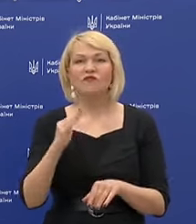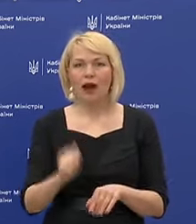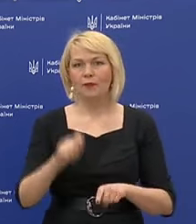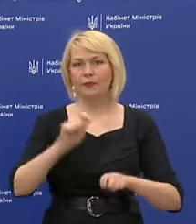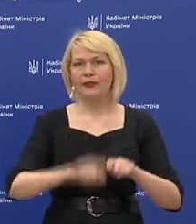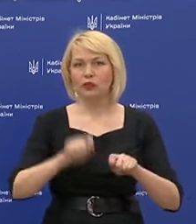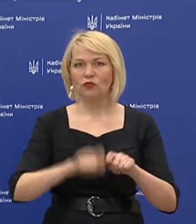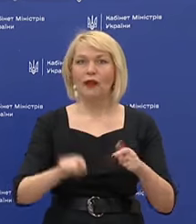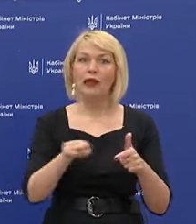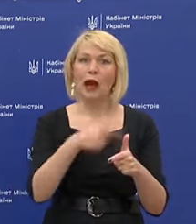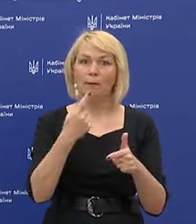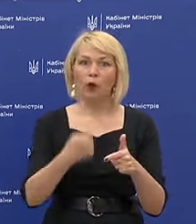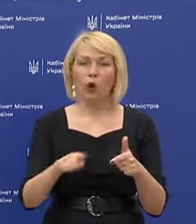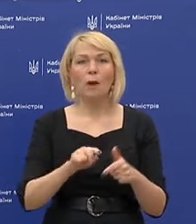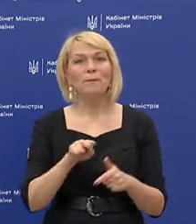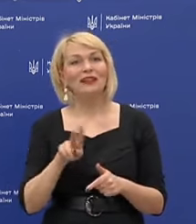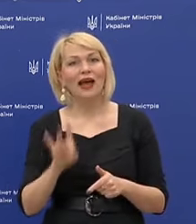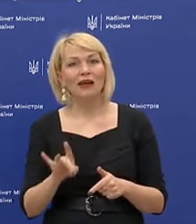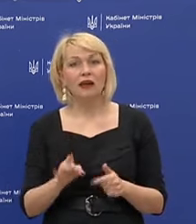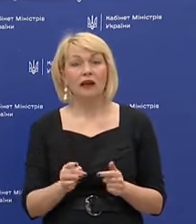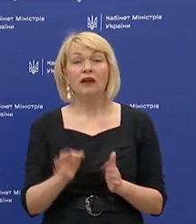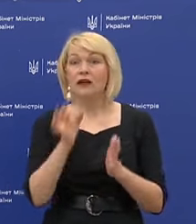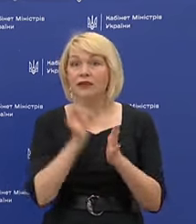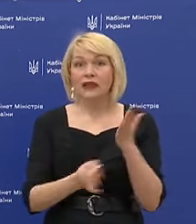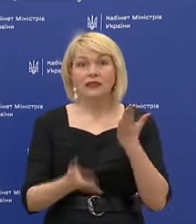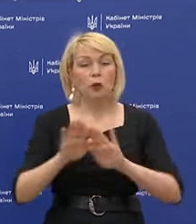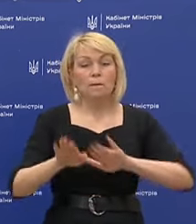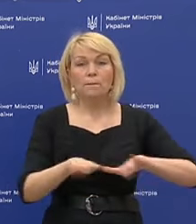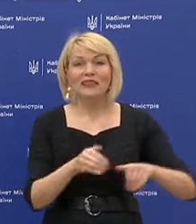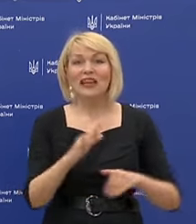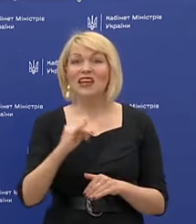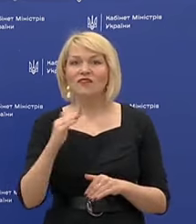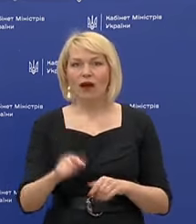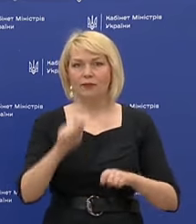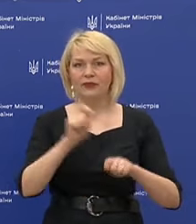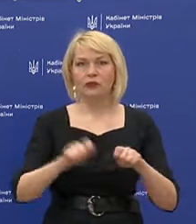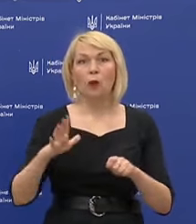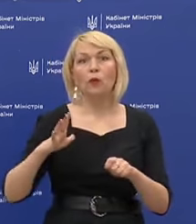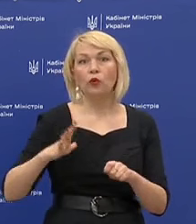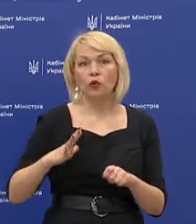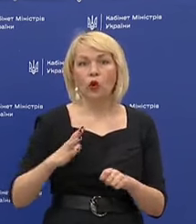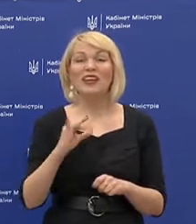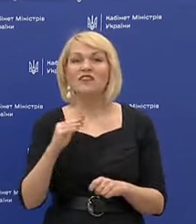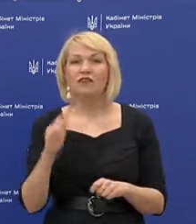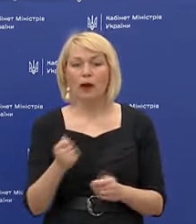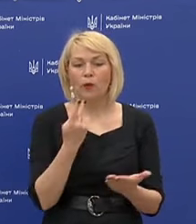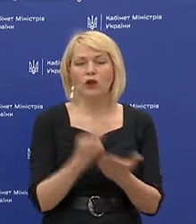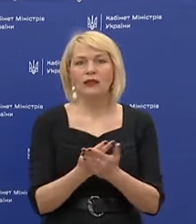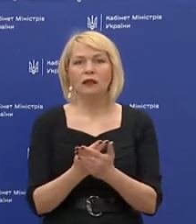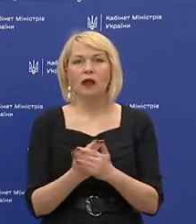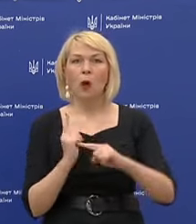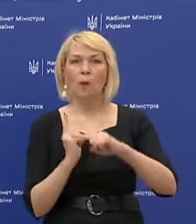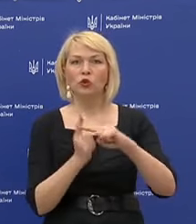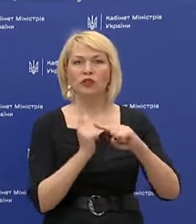ІФА-тестування або ПЛР в разі, якщо після ІФА-тестування було, ІФА-тестування показало